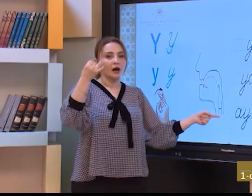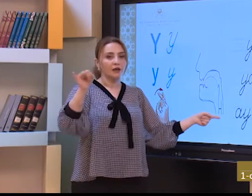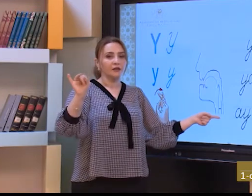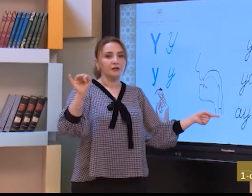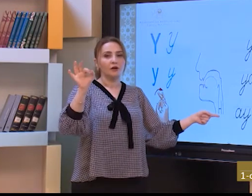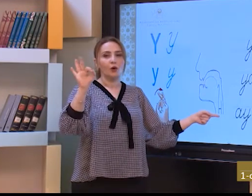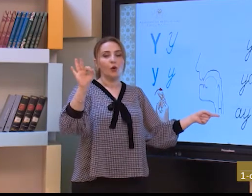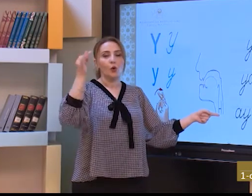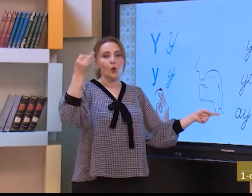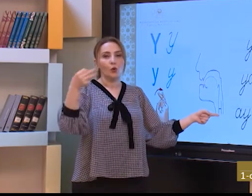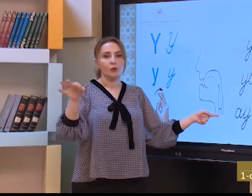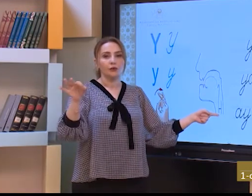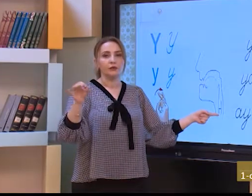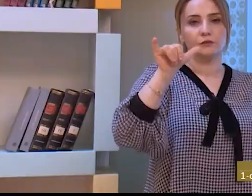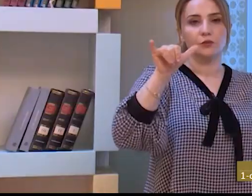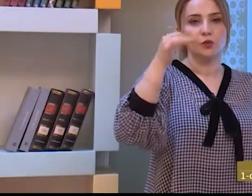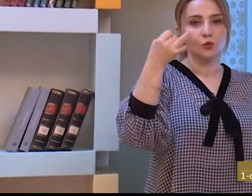ay, oy, uy,